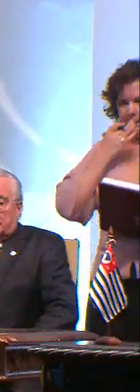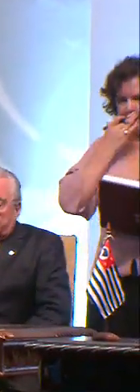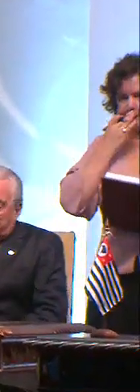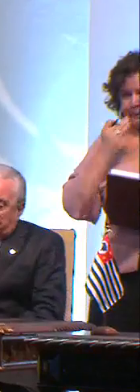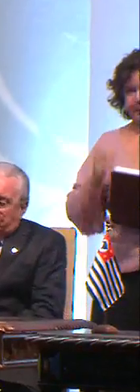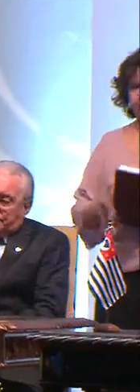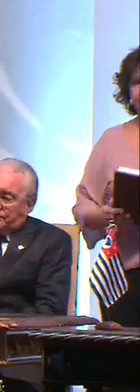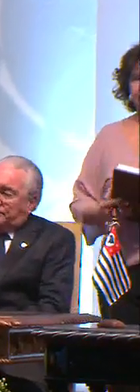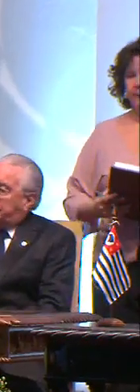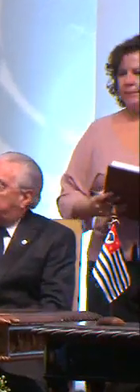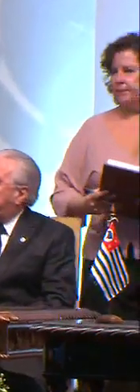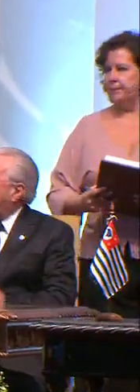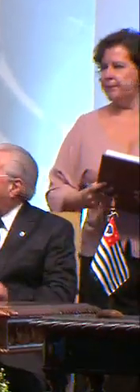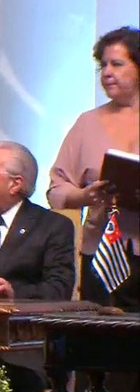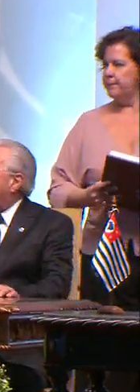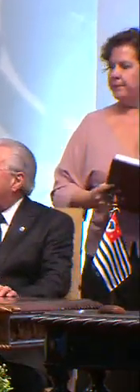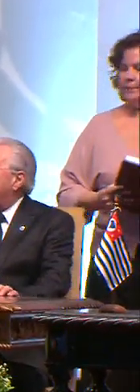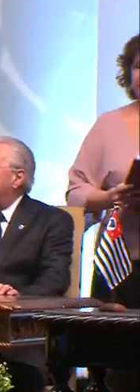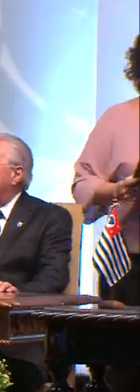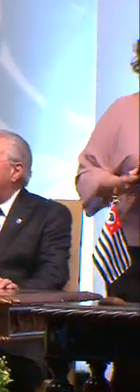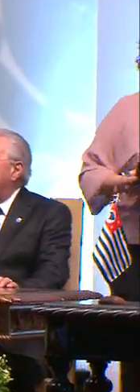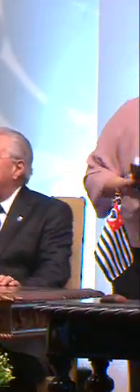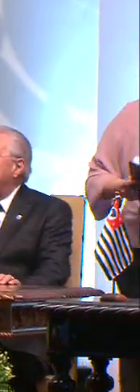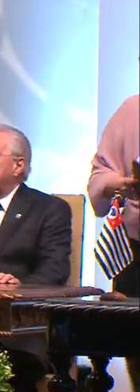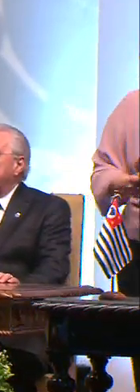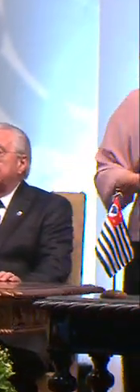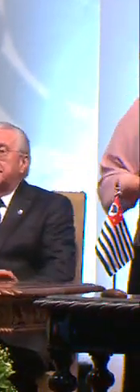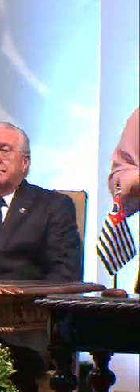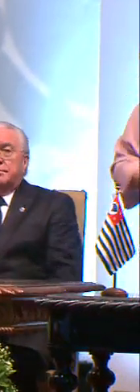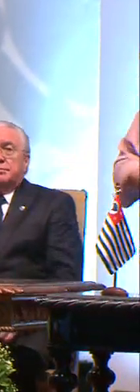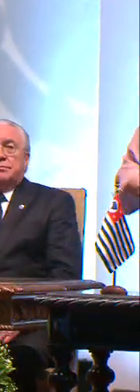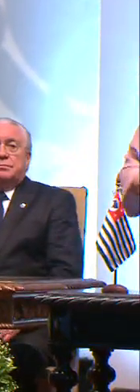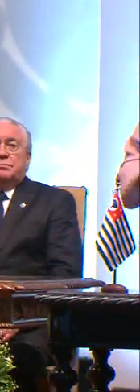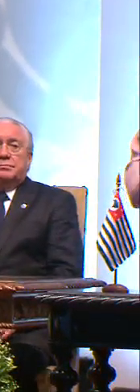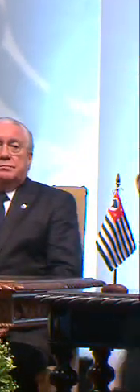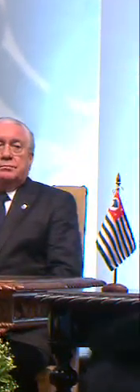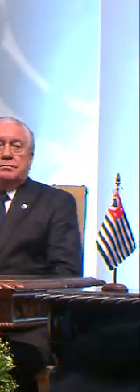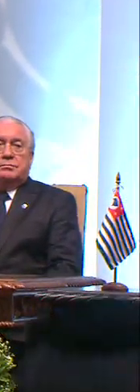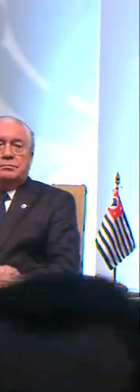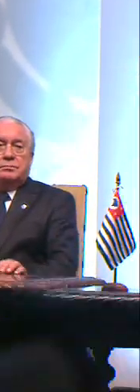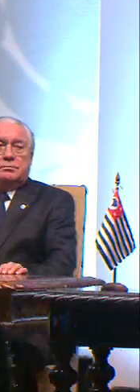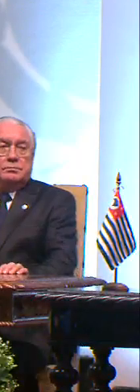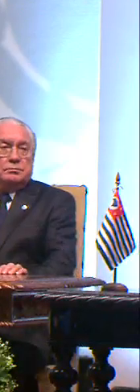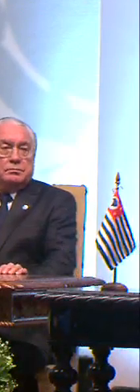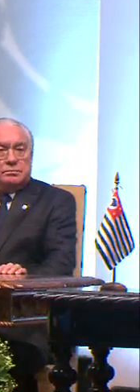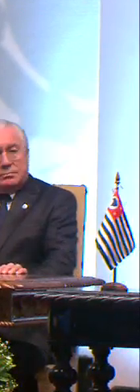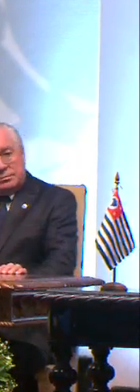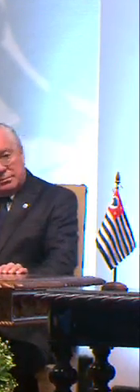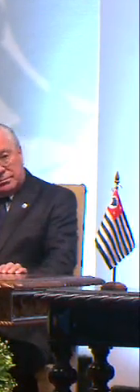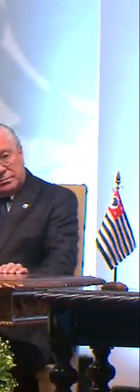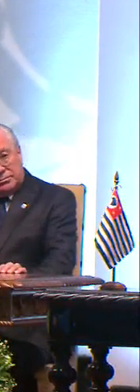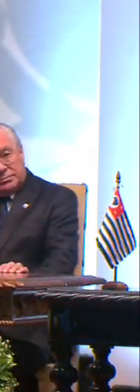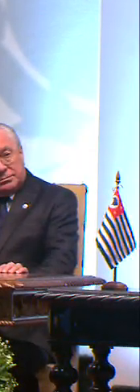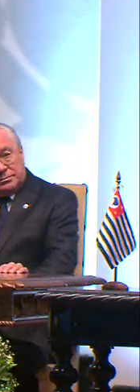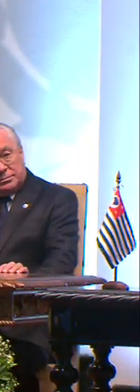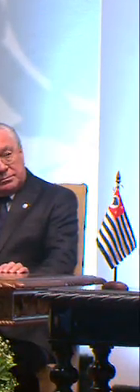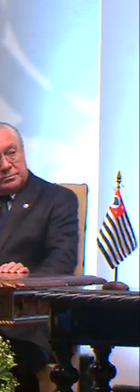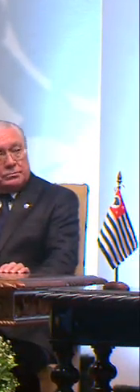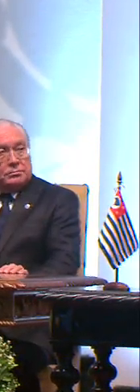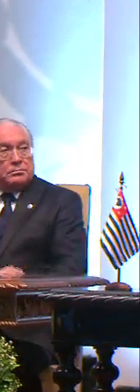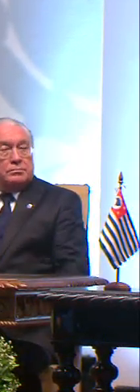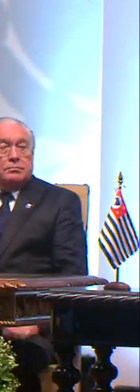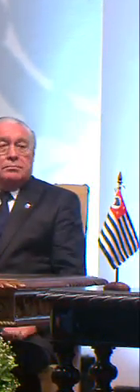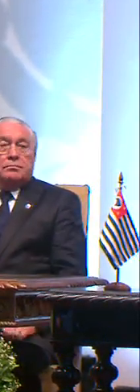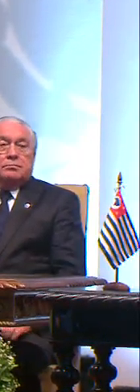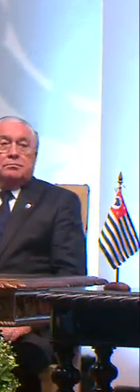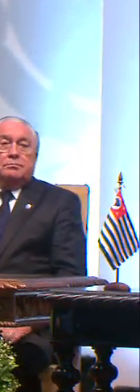nesse momento daremos início à cerimônia de posse aos novos secretários de estado teremos